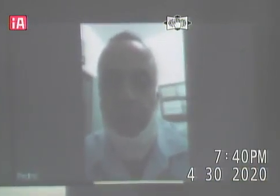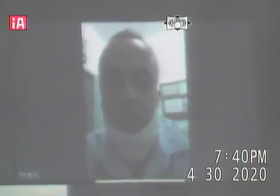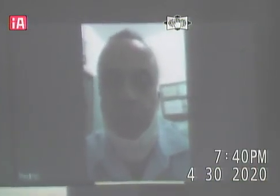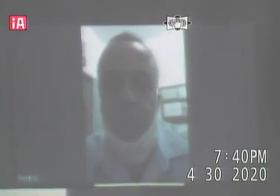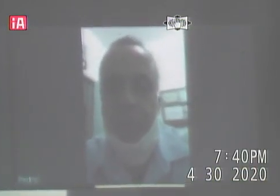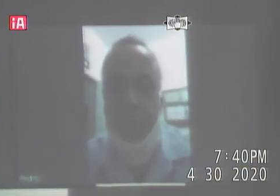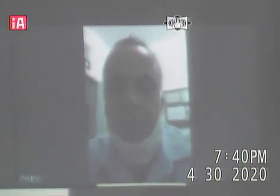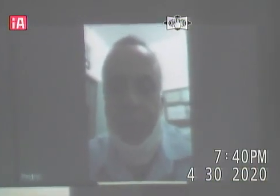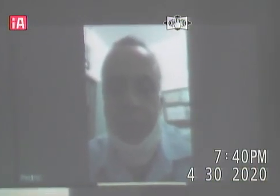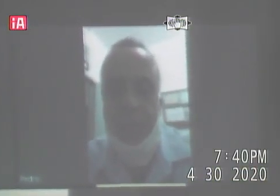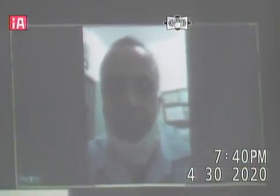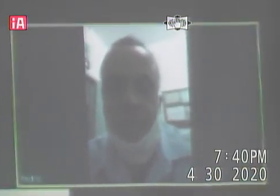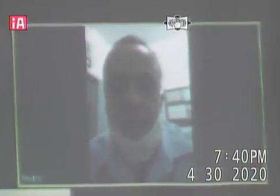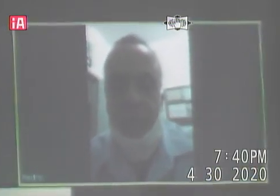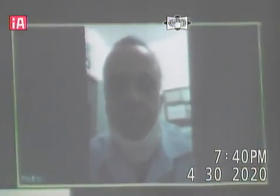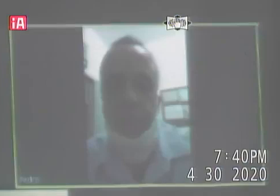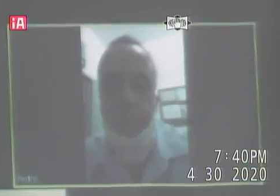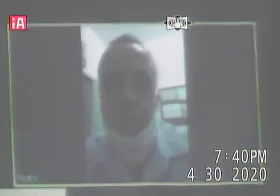fazer um plano de